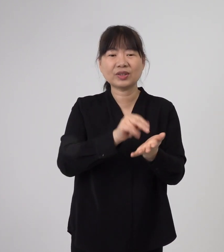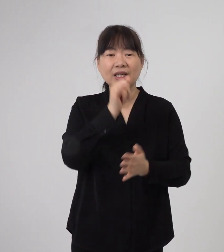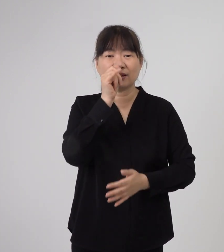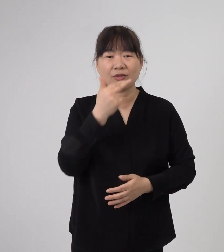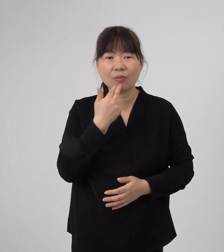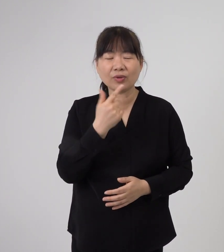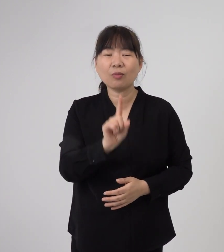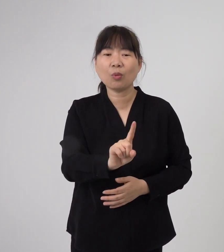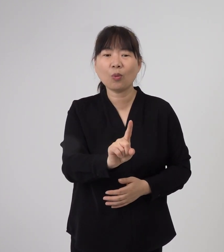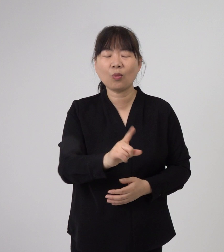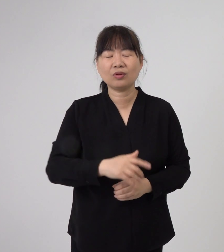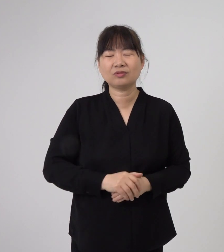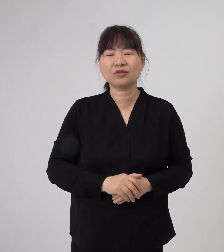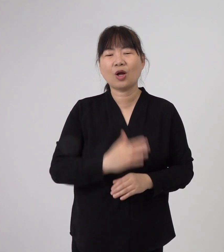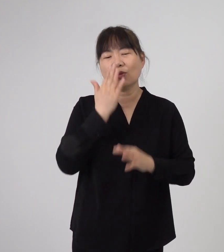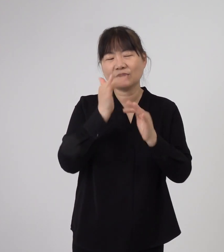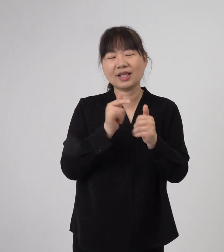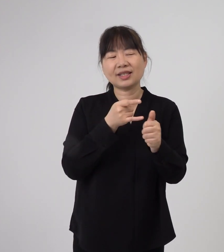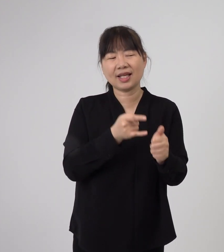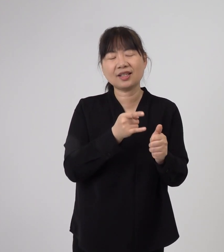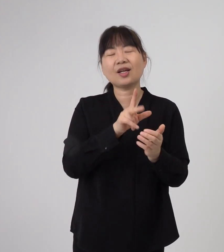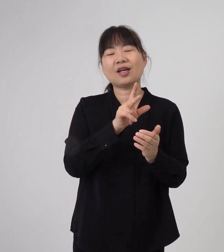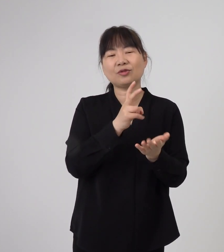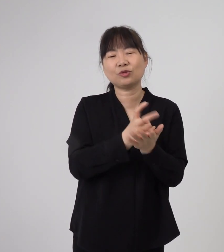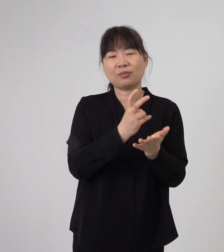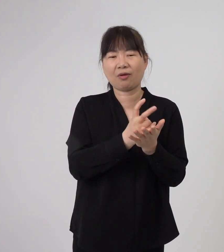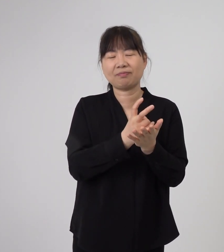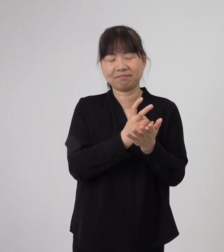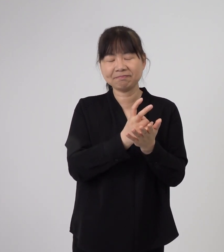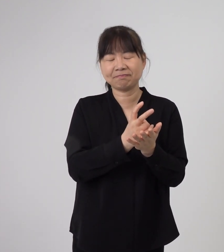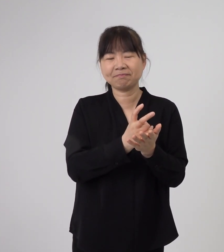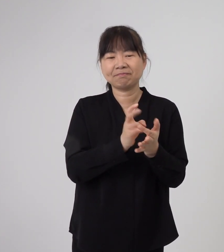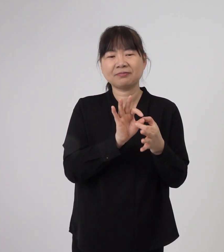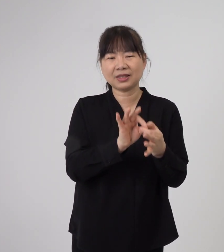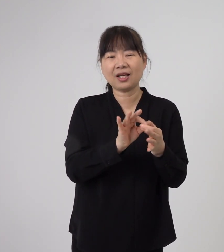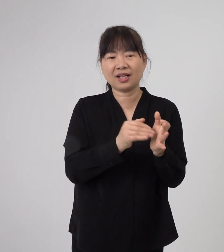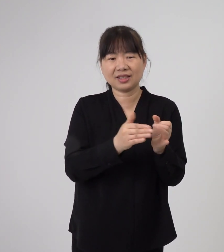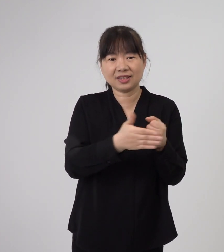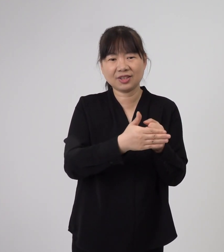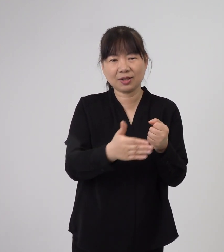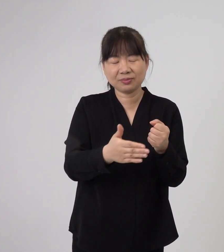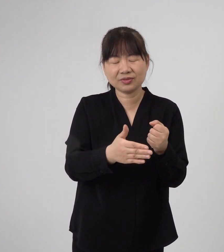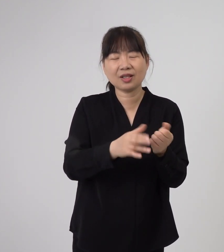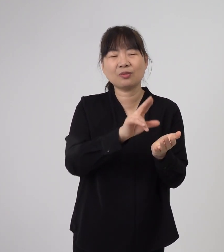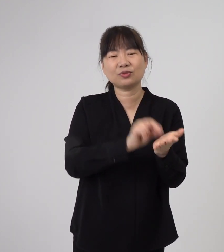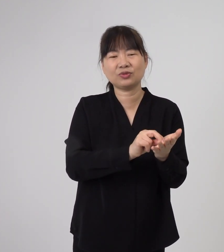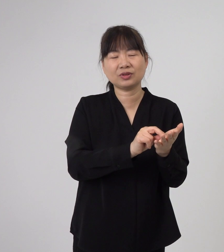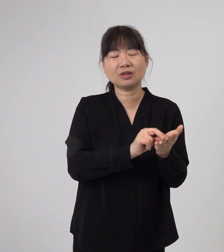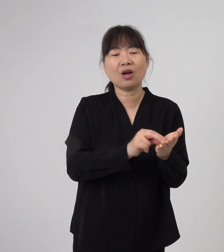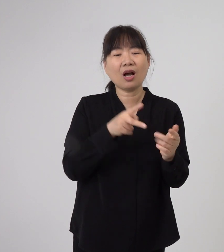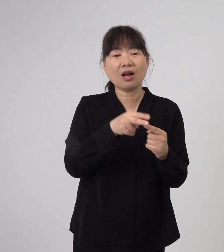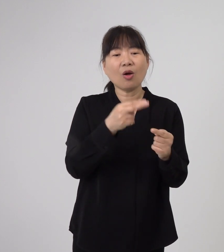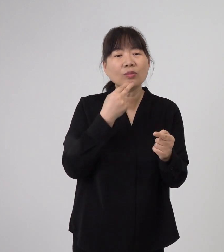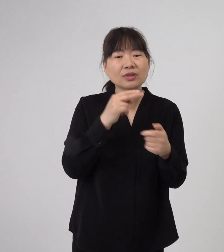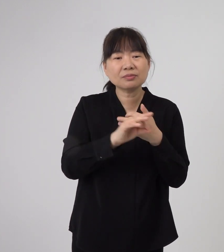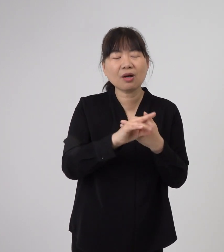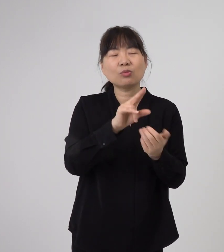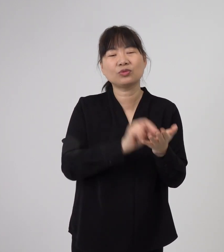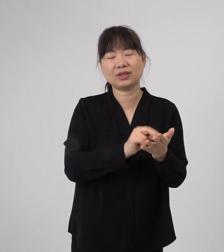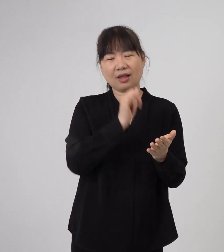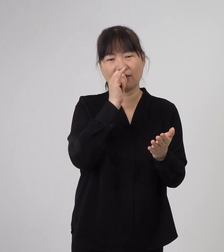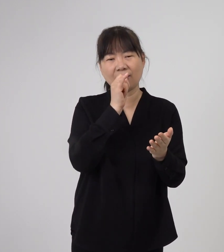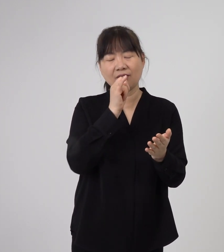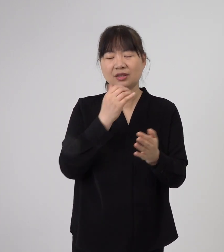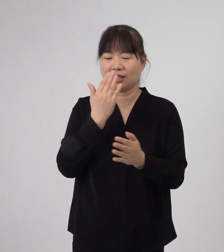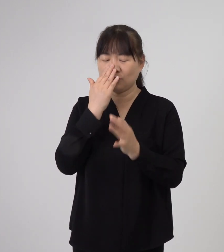겁니까? 유대인들에게 문제가 되는 거죠. 그래서 유대인으로 말미암아 그랬어요. 그러면